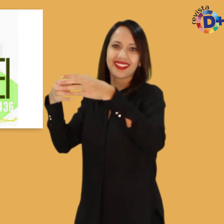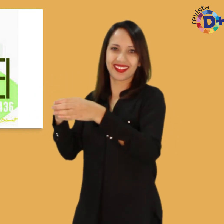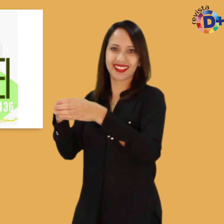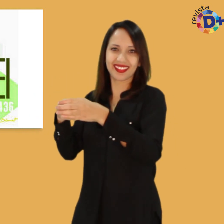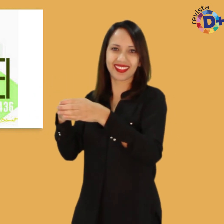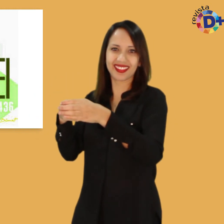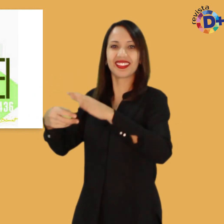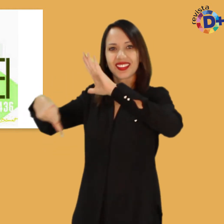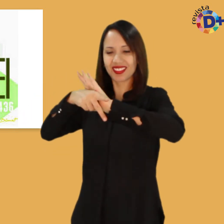âmbito educacional.